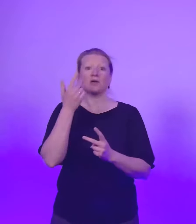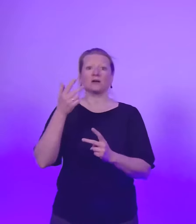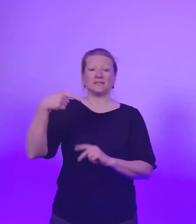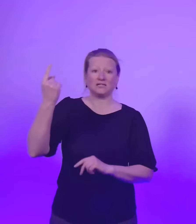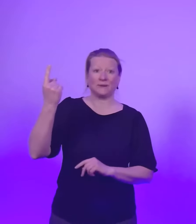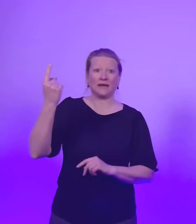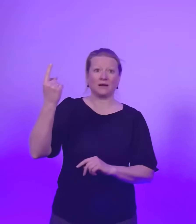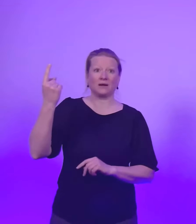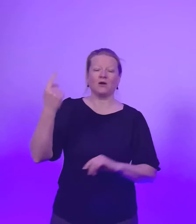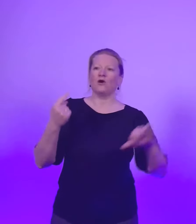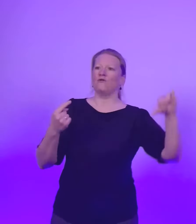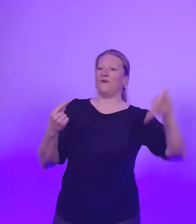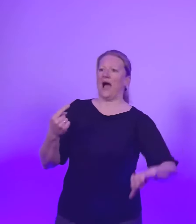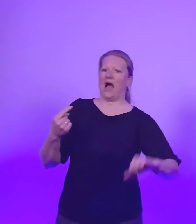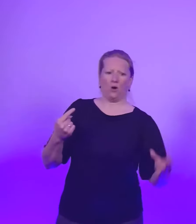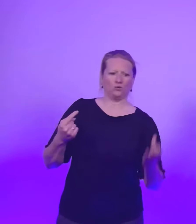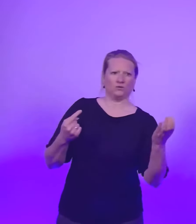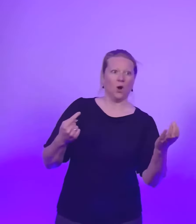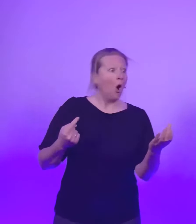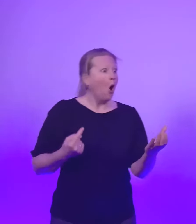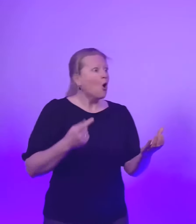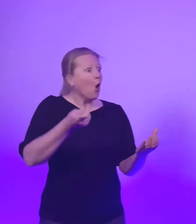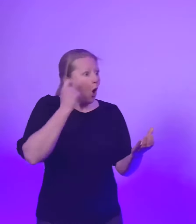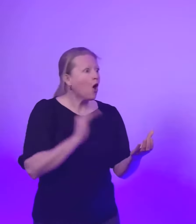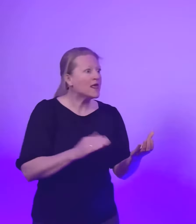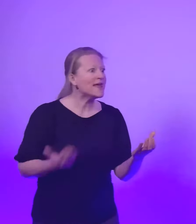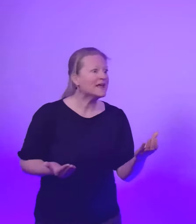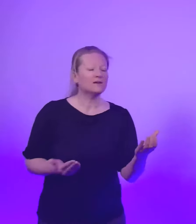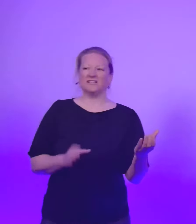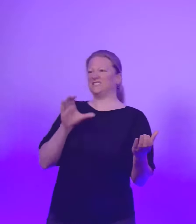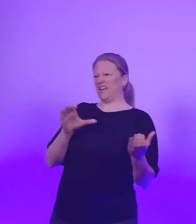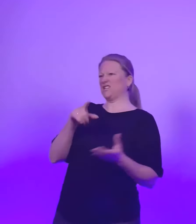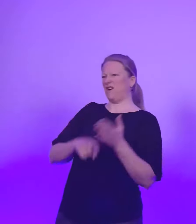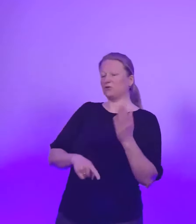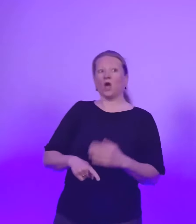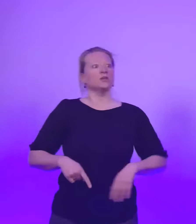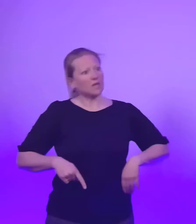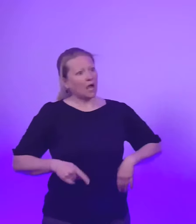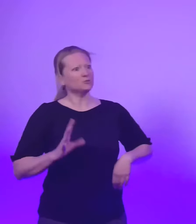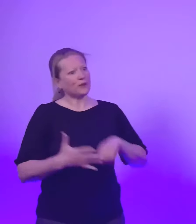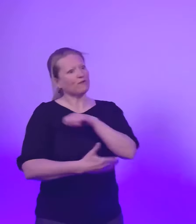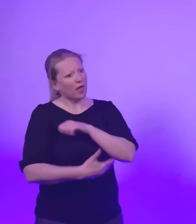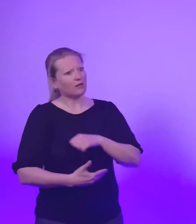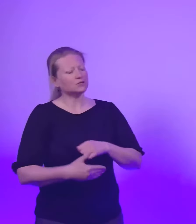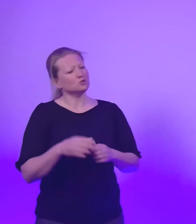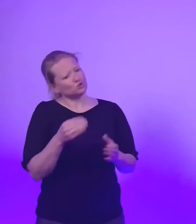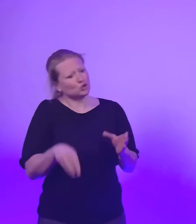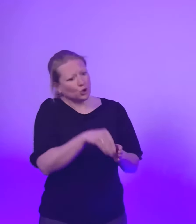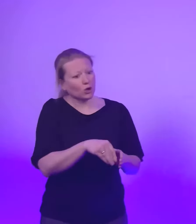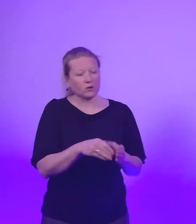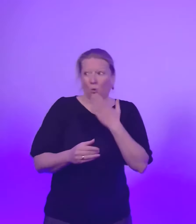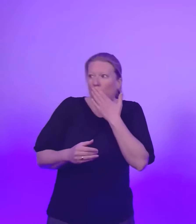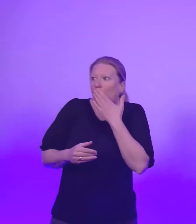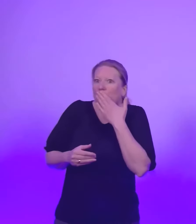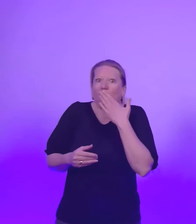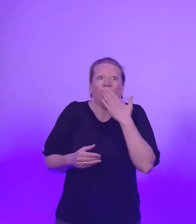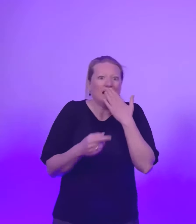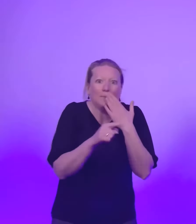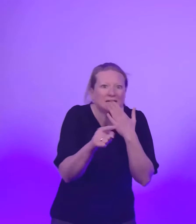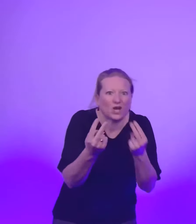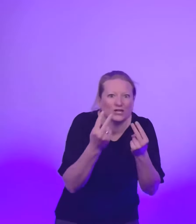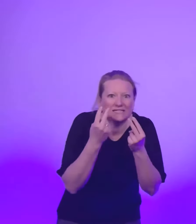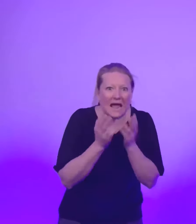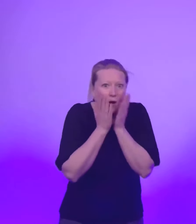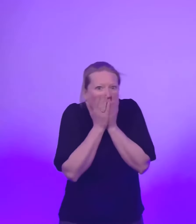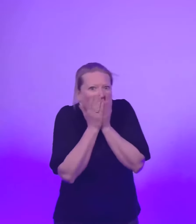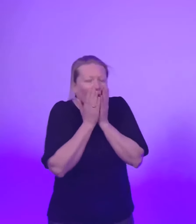meer. Nou, Olly! C is het niet. Nee, Olly, dat is vals spelen. Doe snel terug. Oh, oepsie. Dat kan niet. Heb je niet gezien, hè?